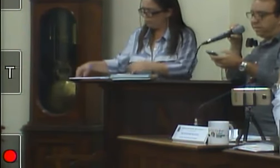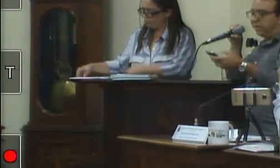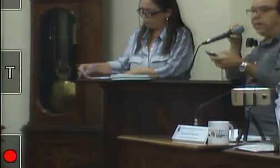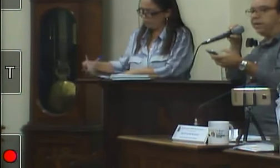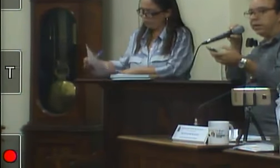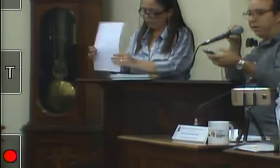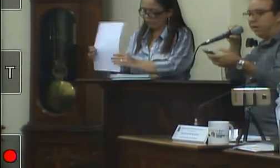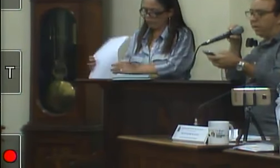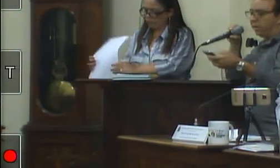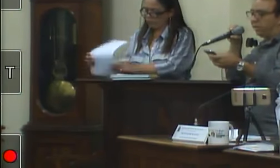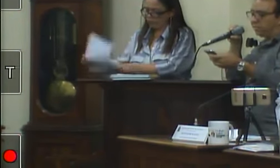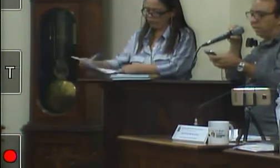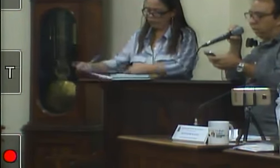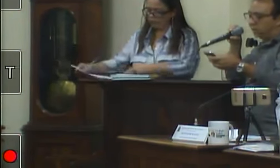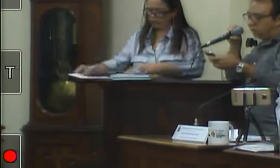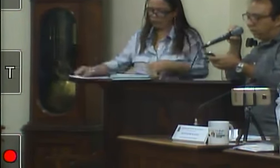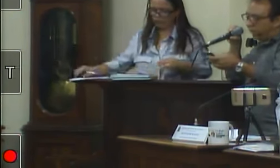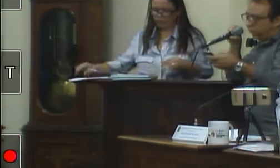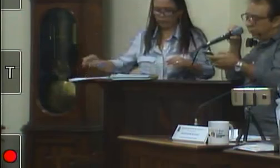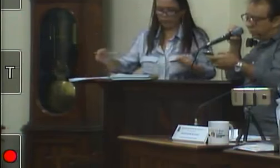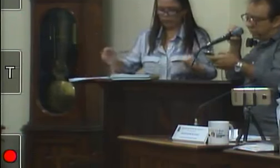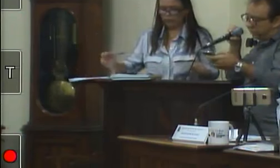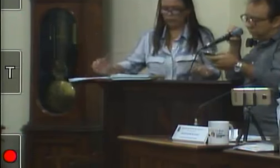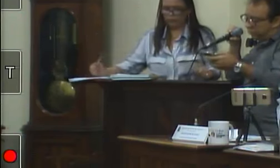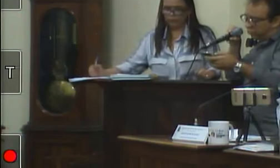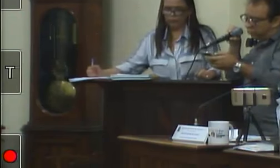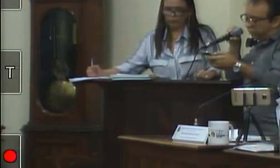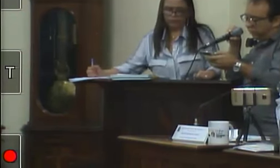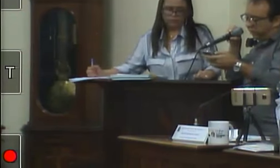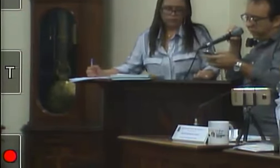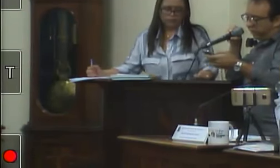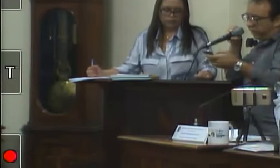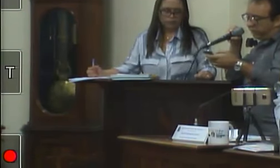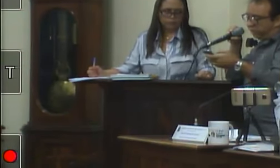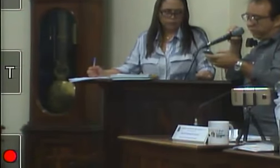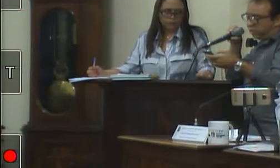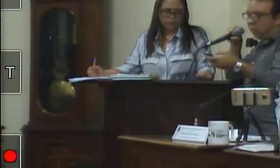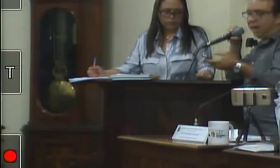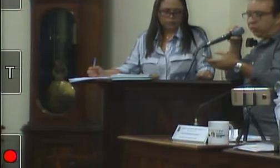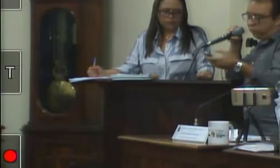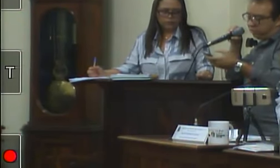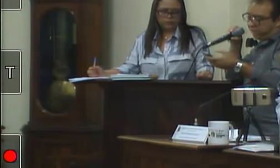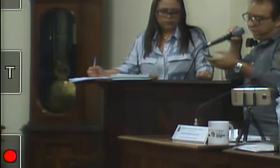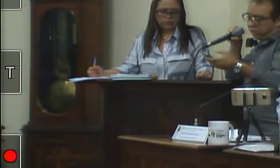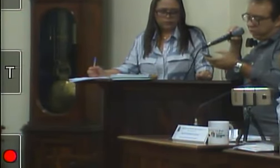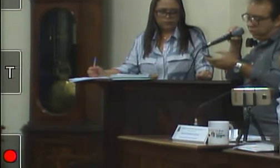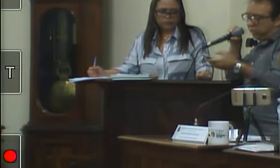na secretaria, também brigando por essa causa. Nós mandamos, dia